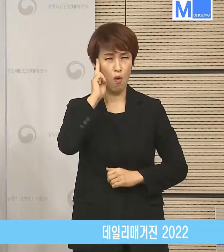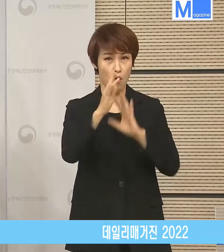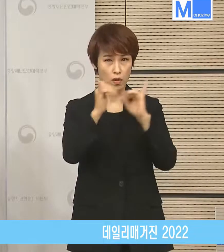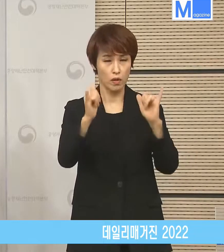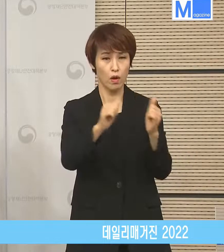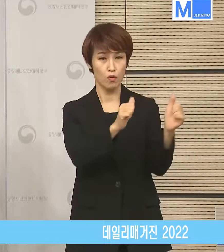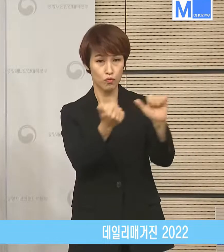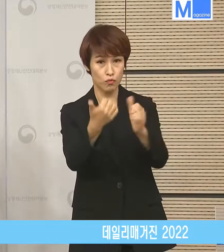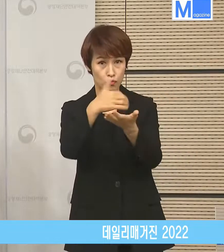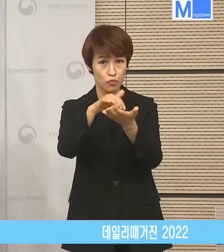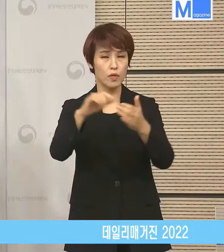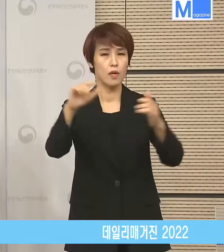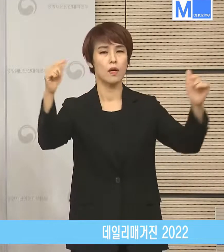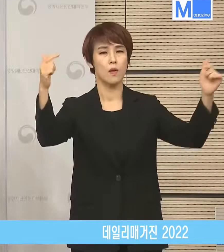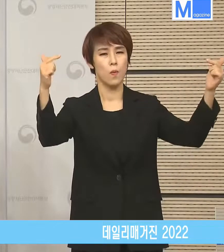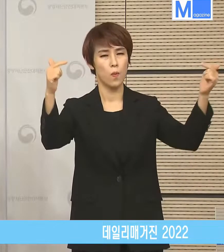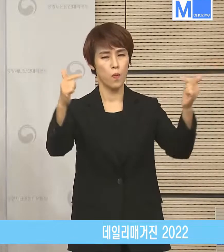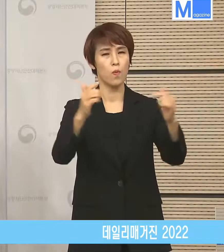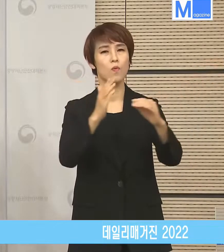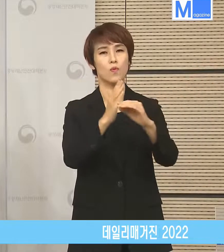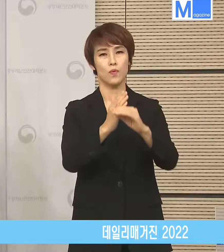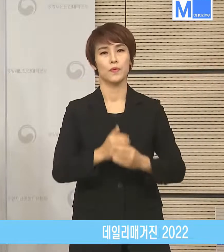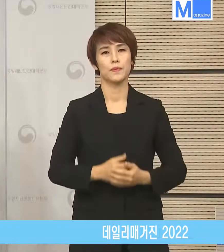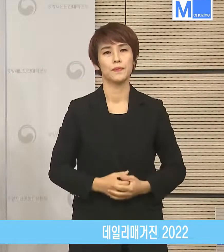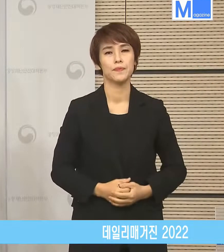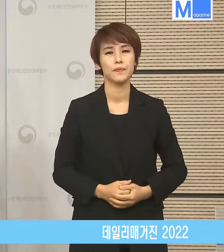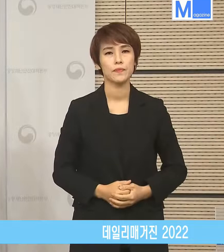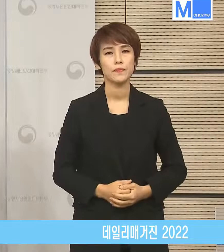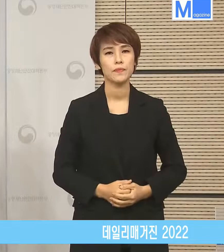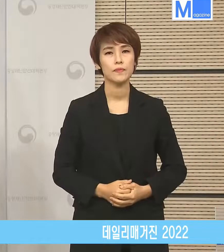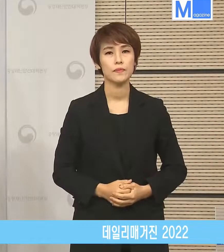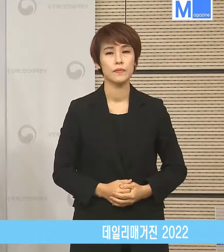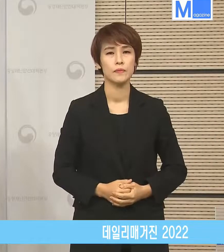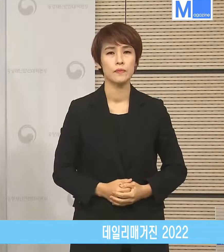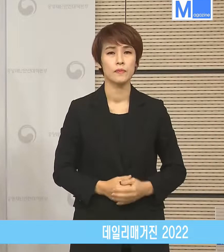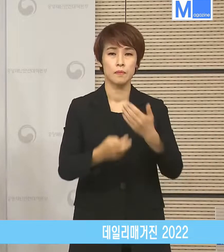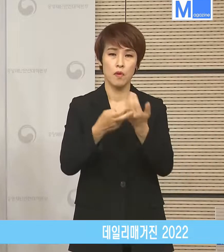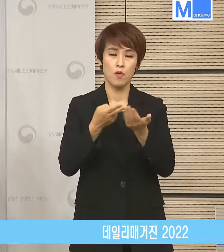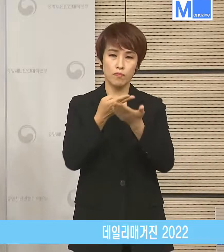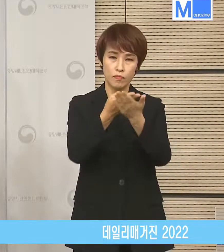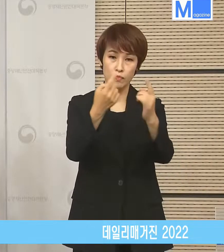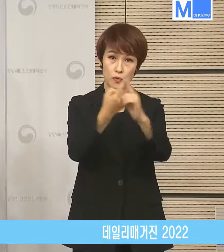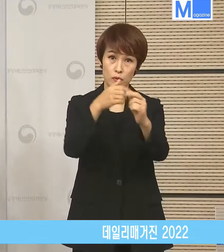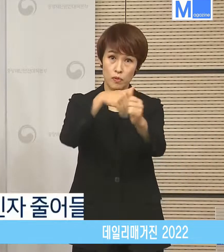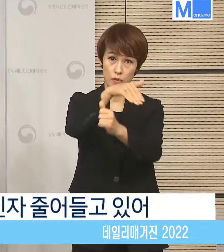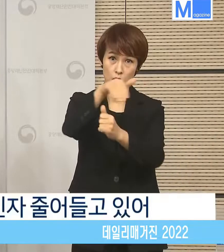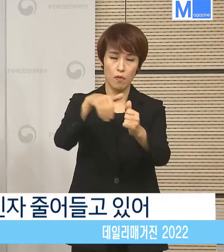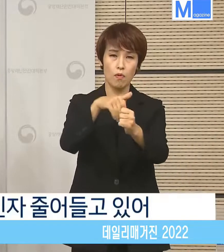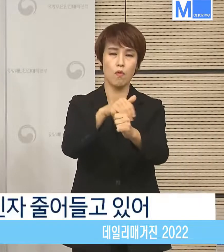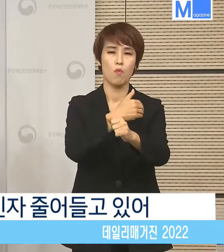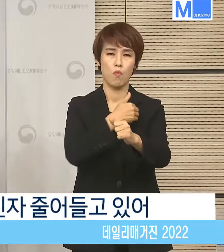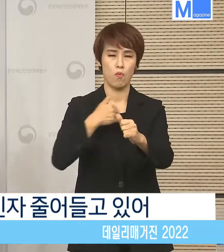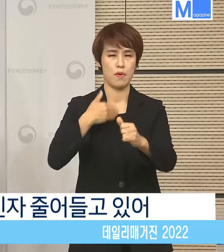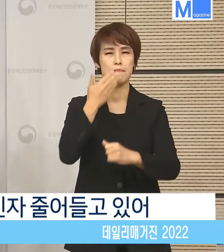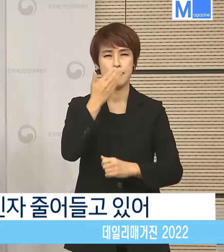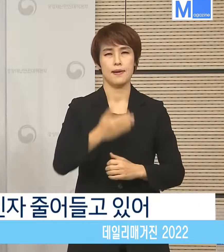환자와 사망자도 완만하게 줄어드는 양상입니다. 의료체계의 여력도 더 커지고